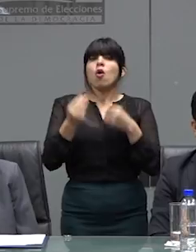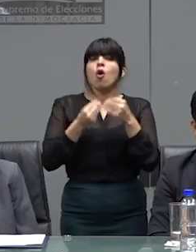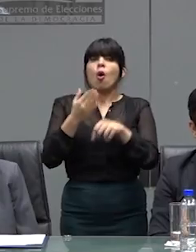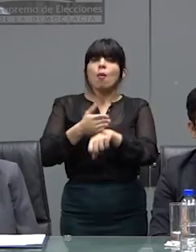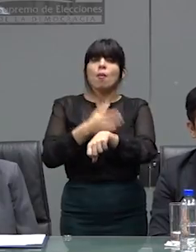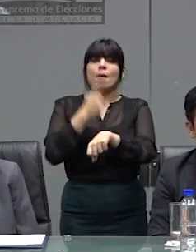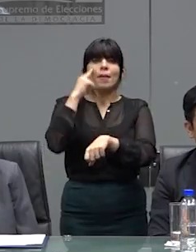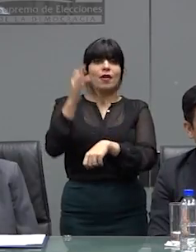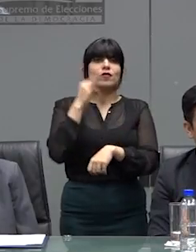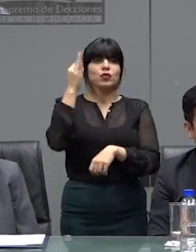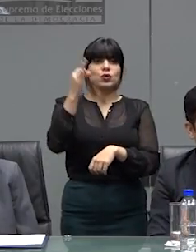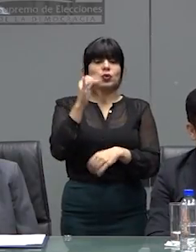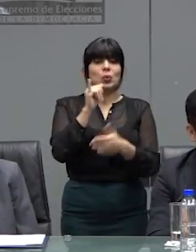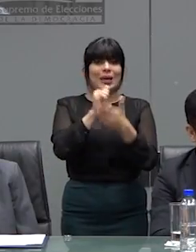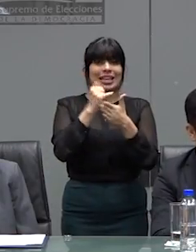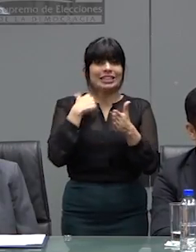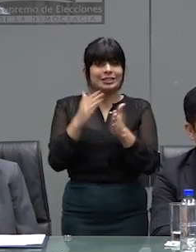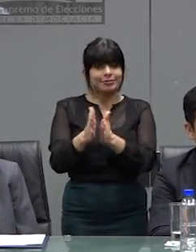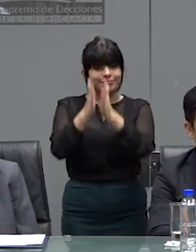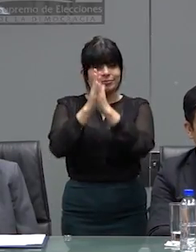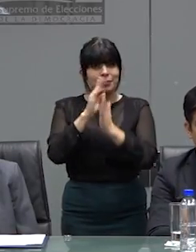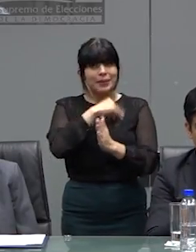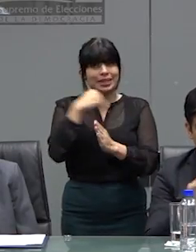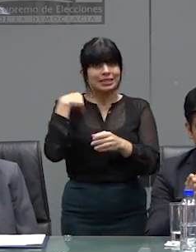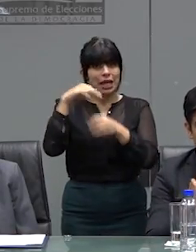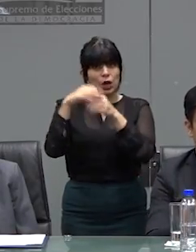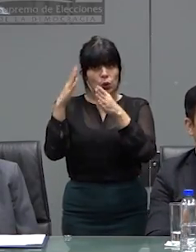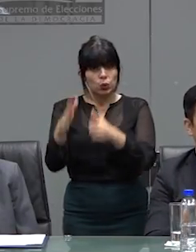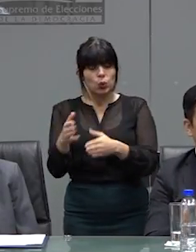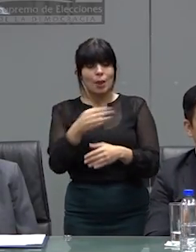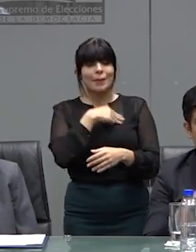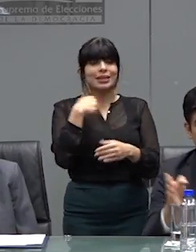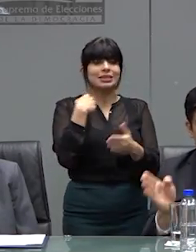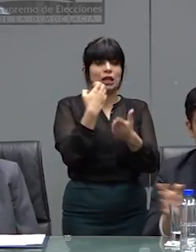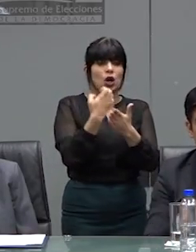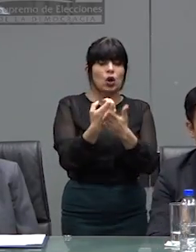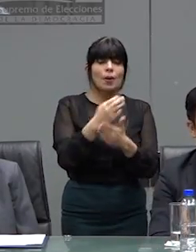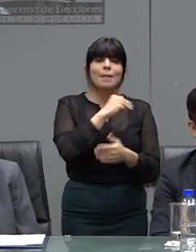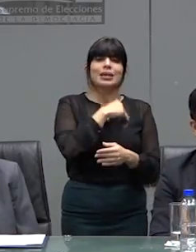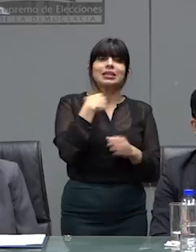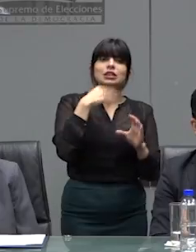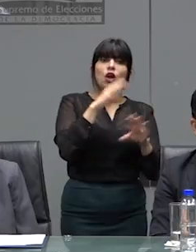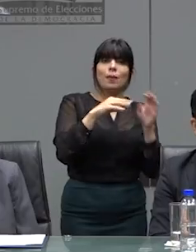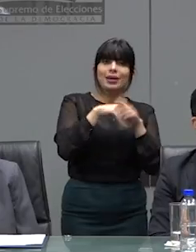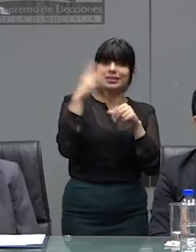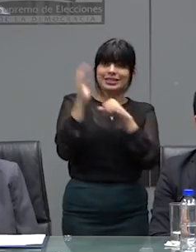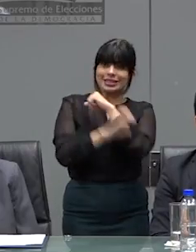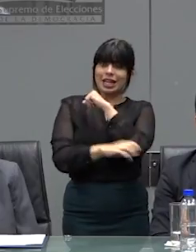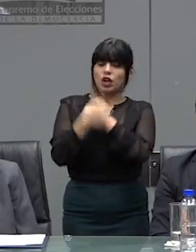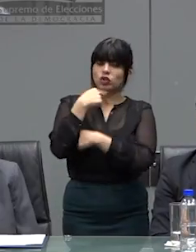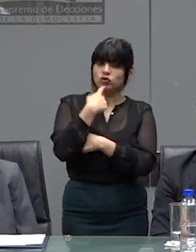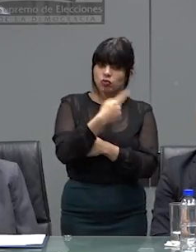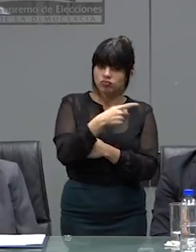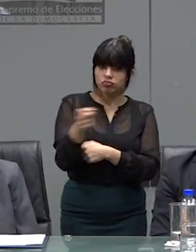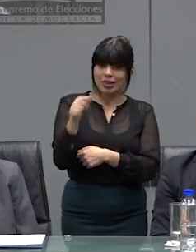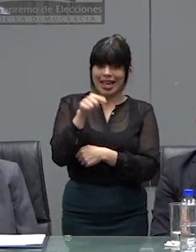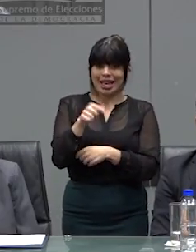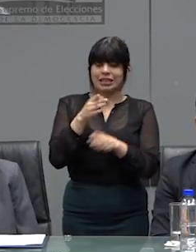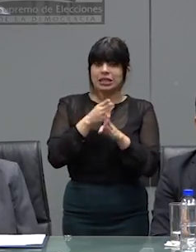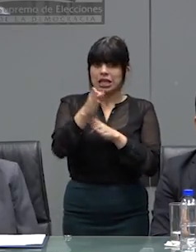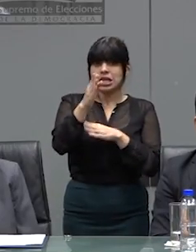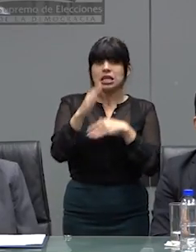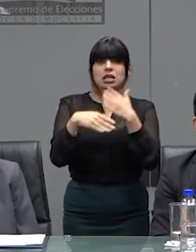futuro. Y ese ha sido mi pedido al ministro de Agricultura, a la ministra de Economía y a la ministra de Comercio Exterior. Y esa es la línea que